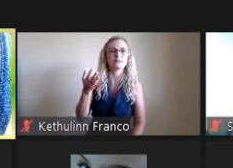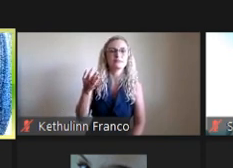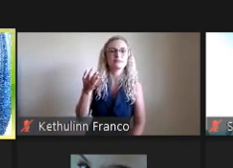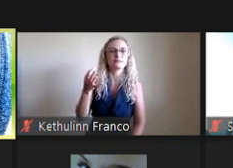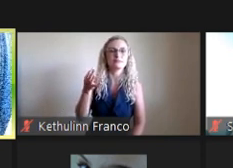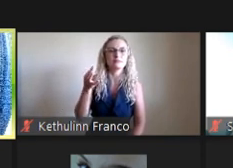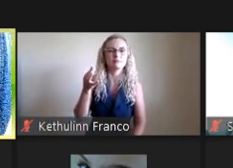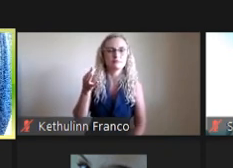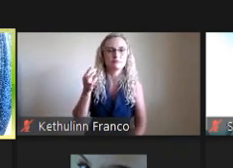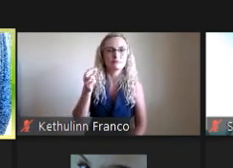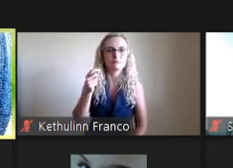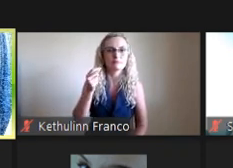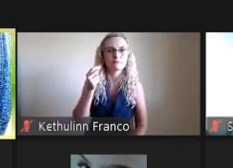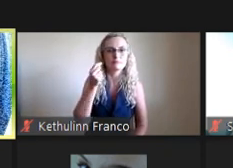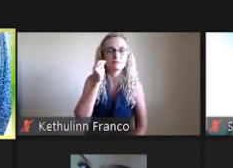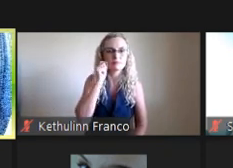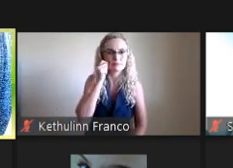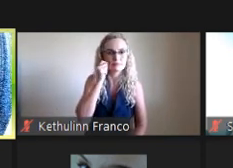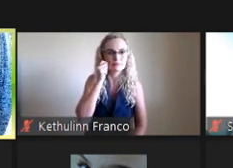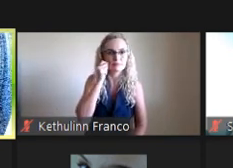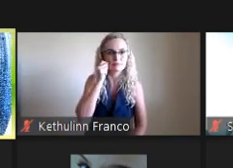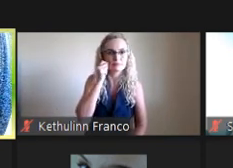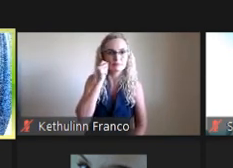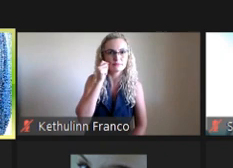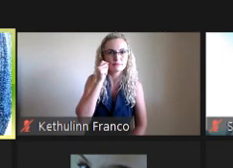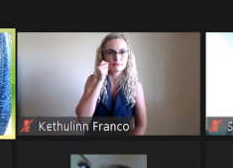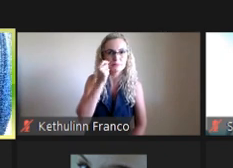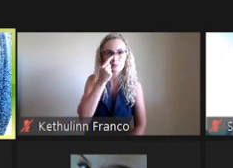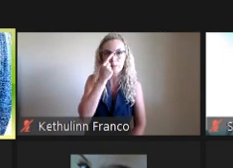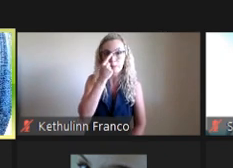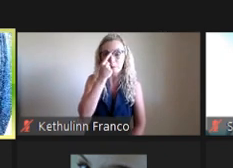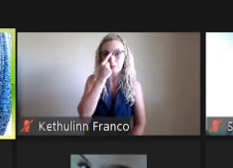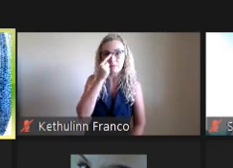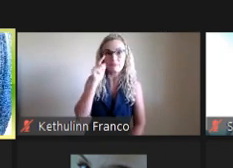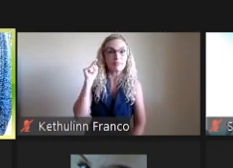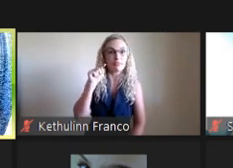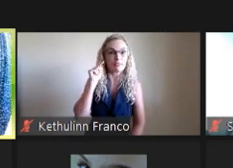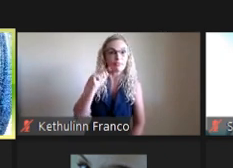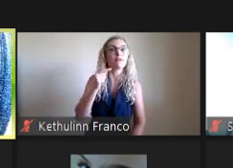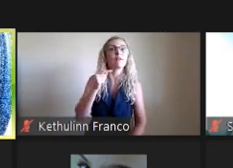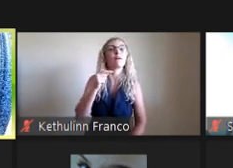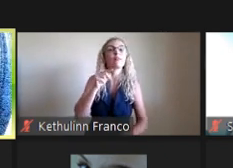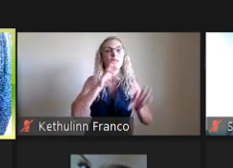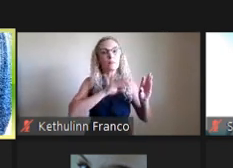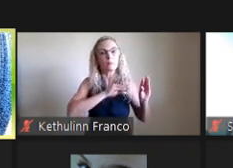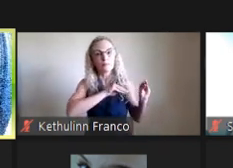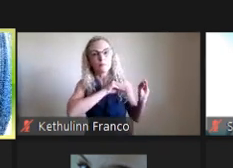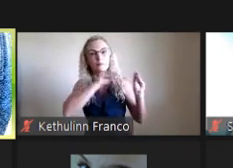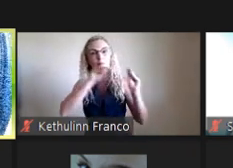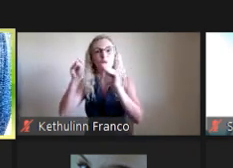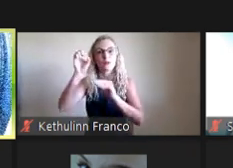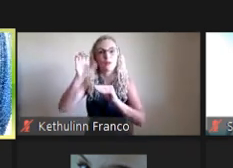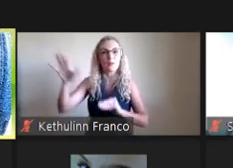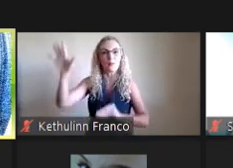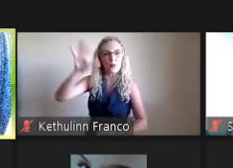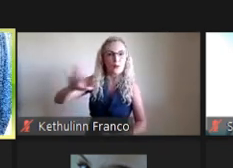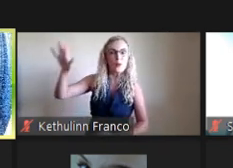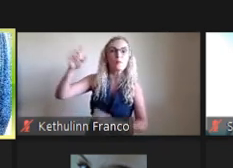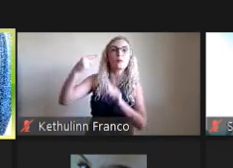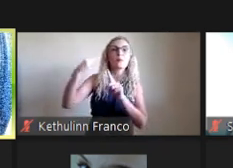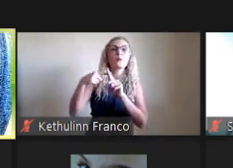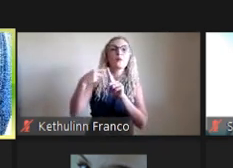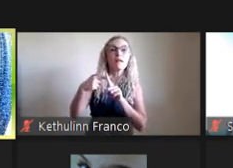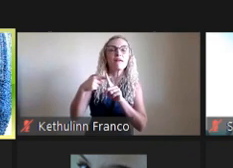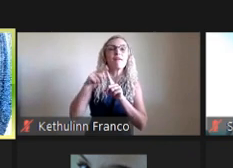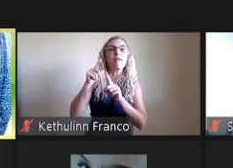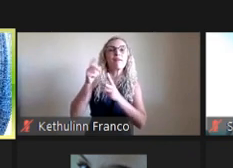intercâmbio lá e levando a língua de sinais no Brasil como esse curso, né, que a gente tem aqui no